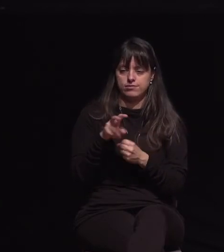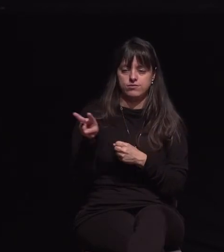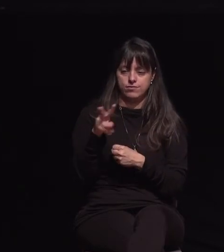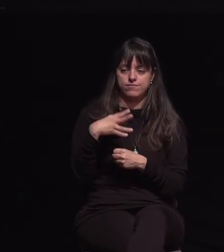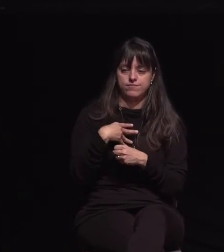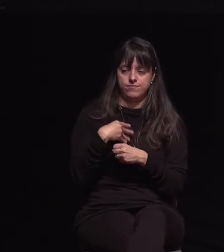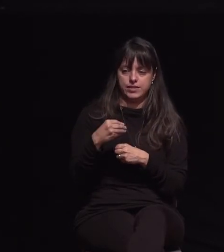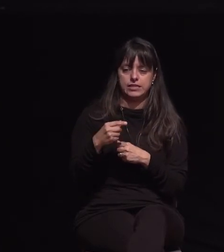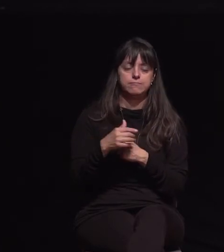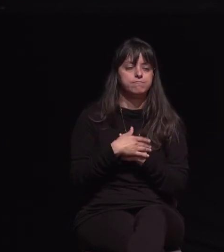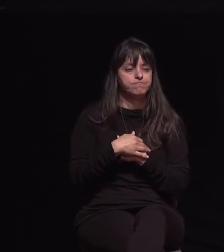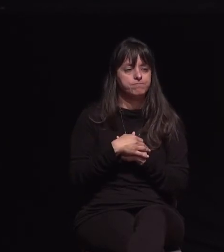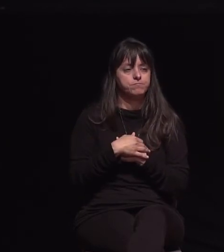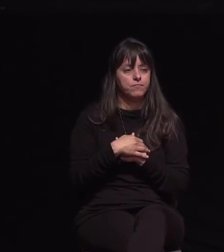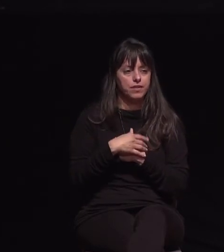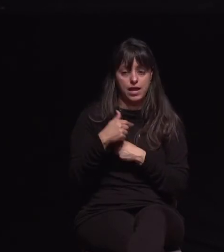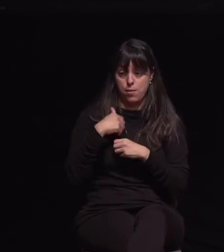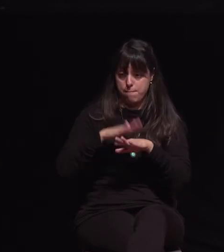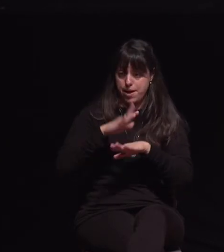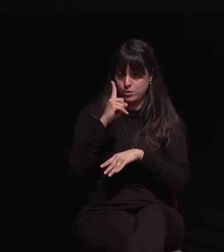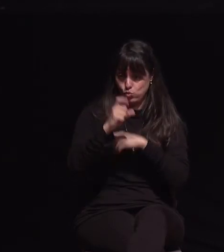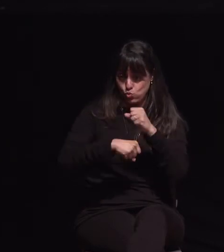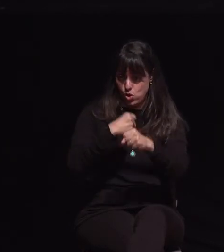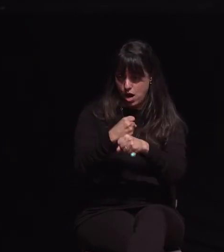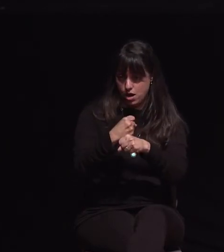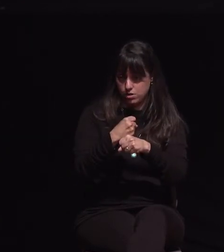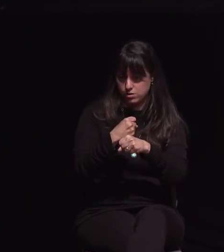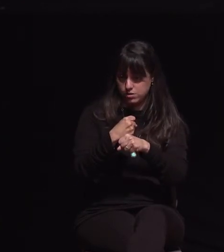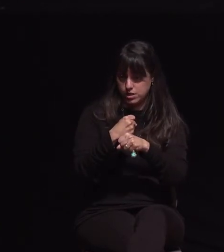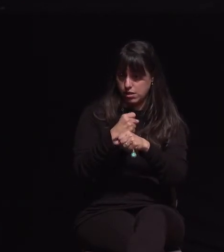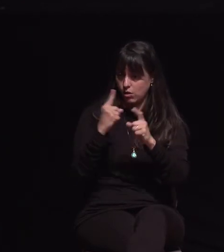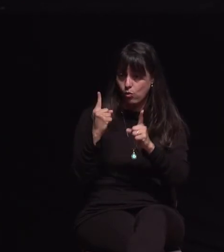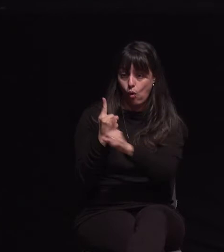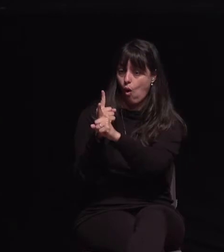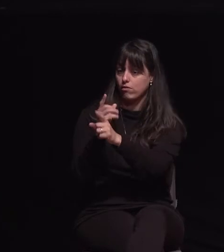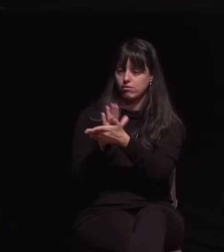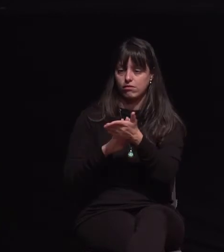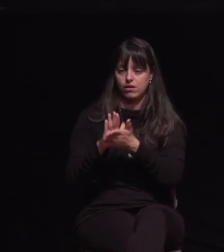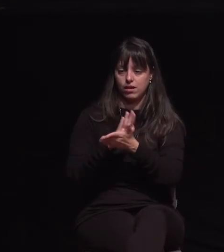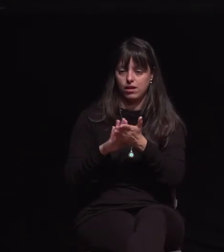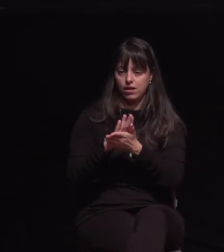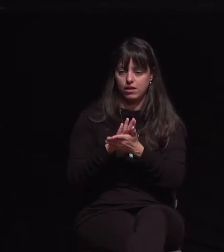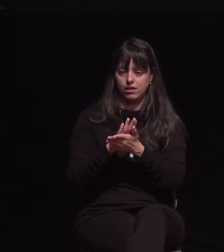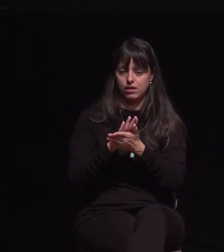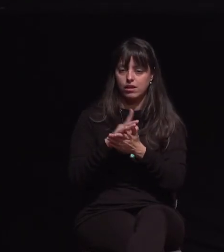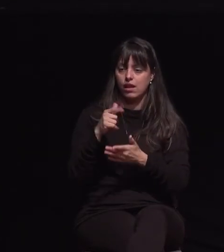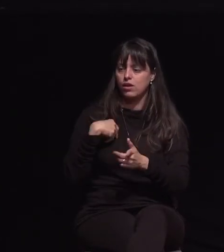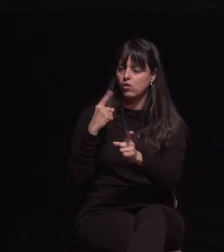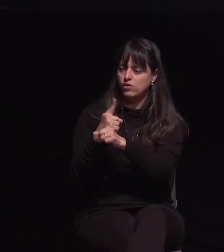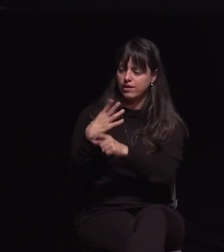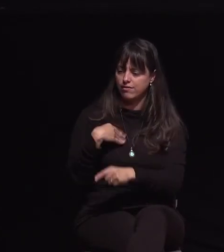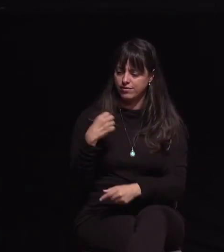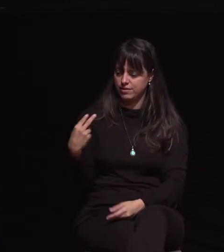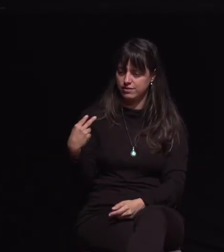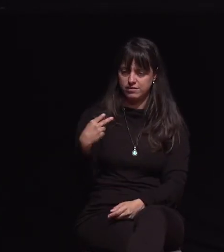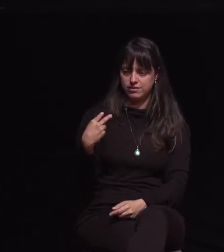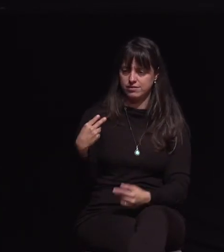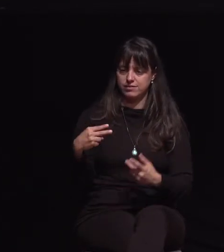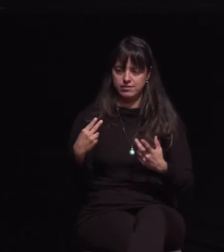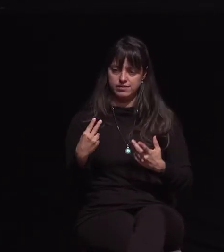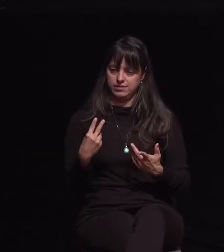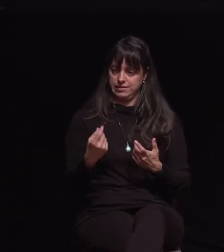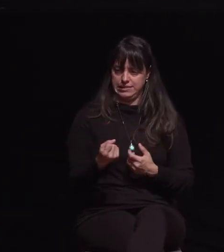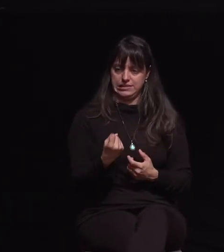E eu fiquei mais de 1 ano sem ver meus filhos. E quando eu encontrei, meus filhos me estranhavam,